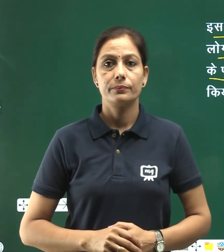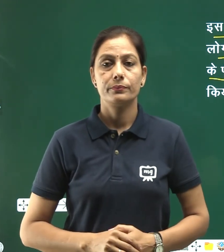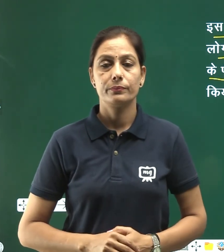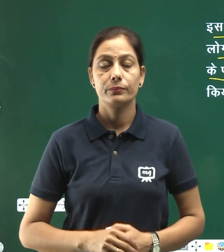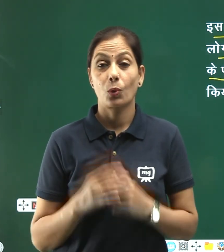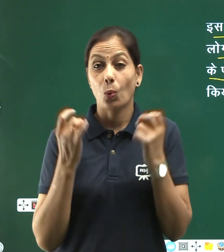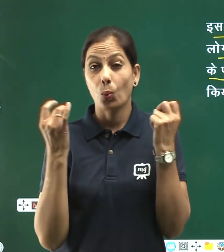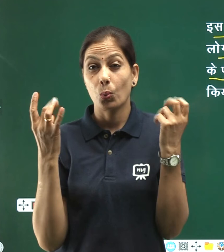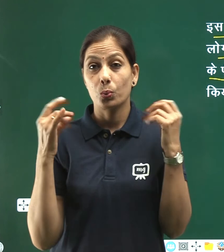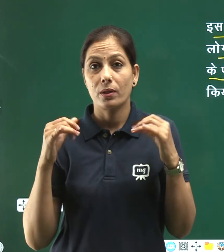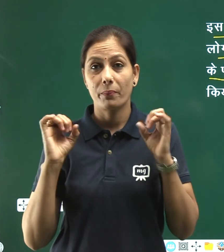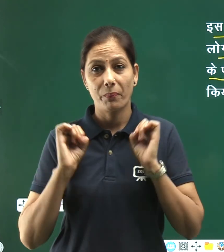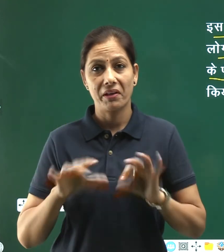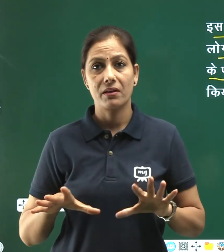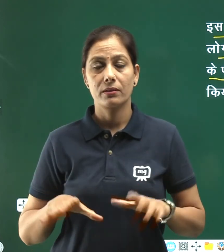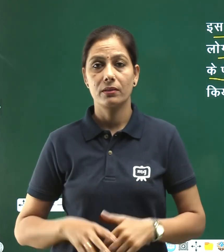क्रूरता को